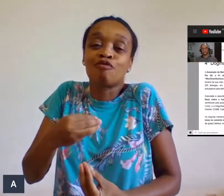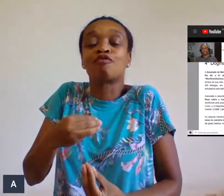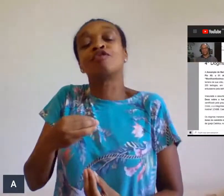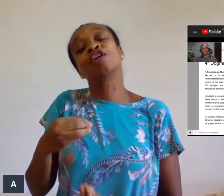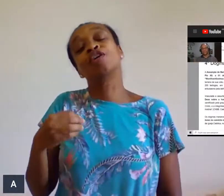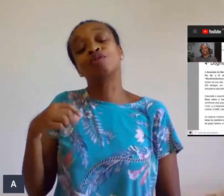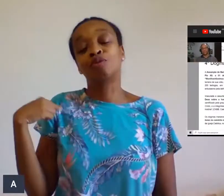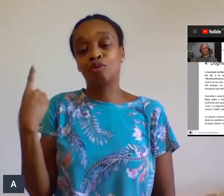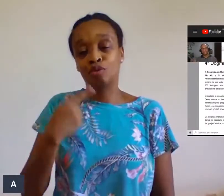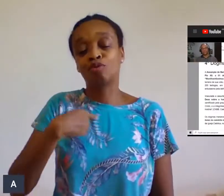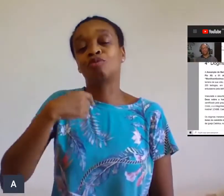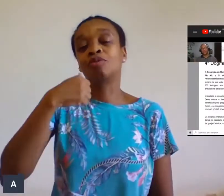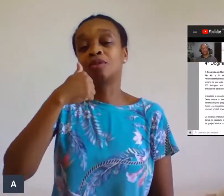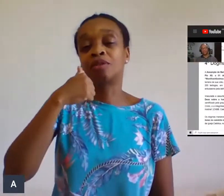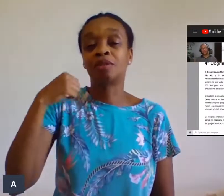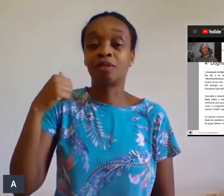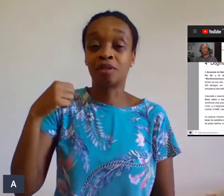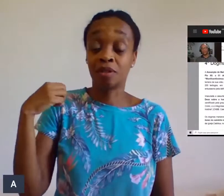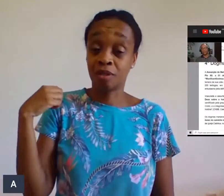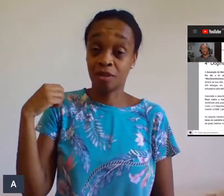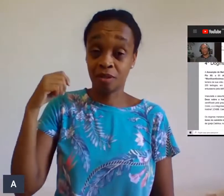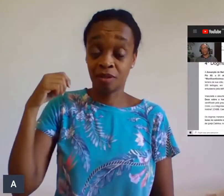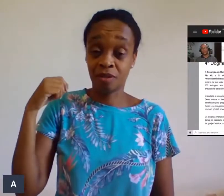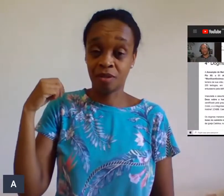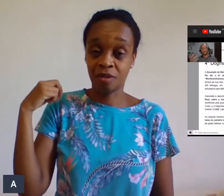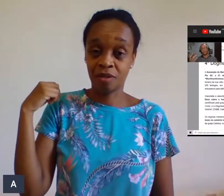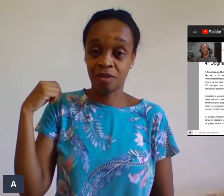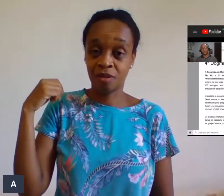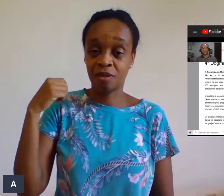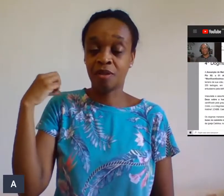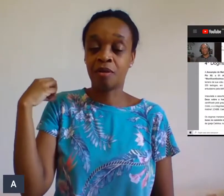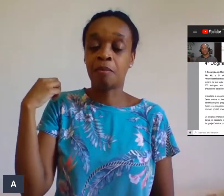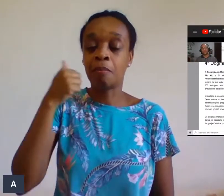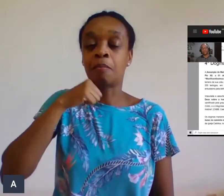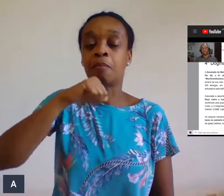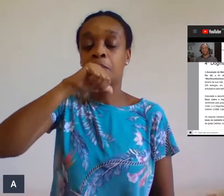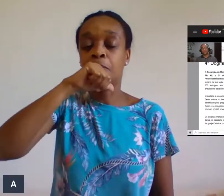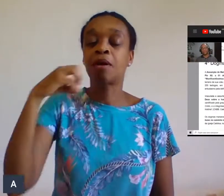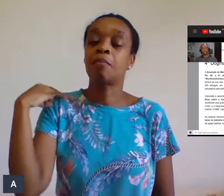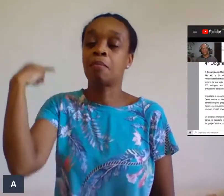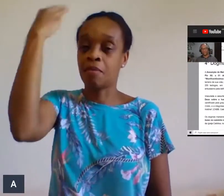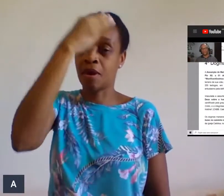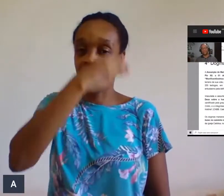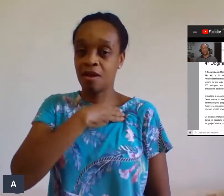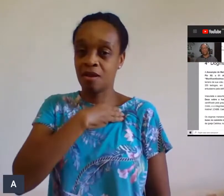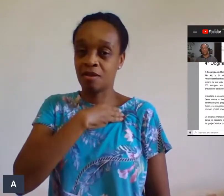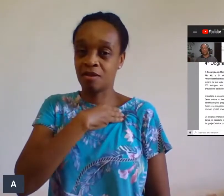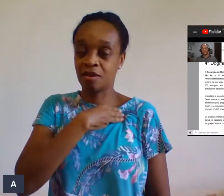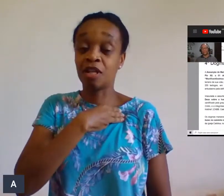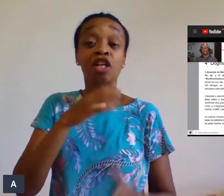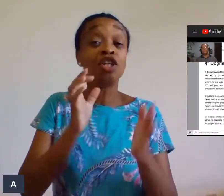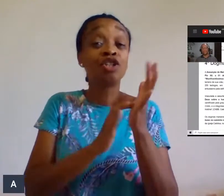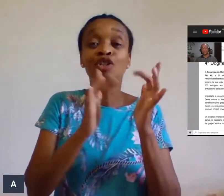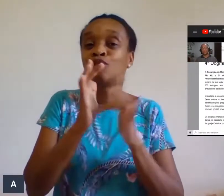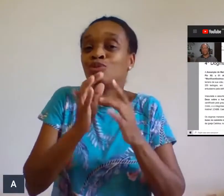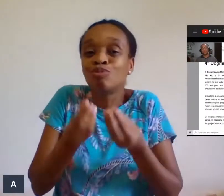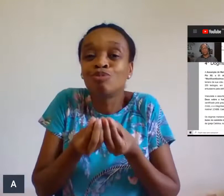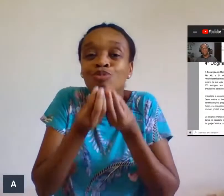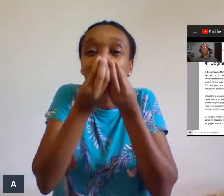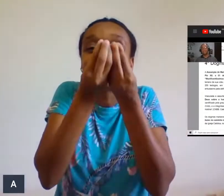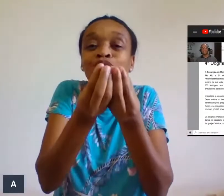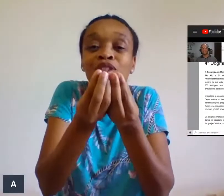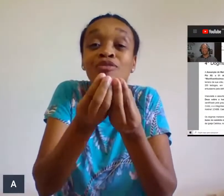Nossa Senhora. Porque Jesus, no alto do lenho da cruz, nos deu sua Santíssima